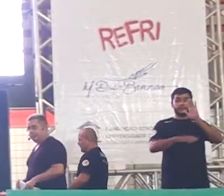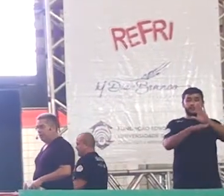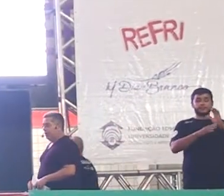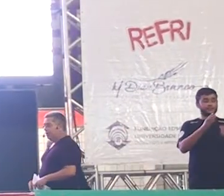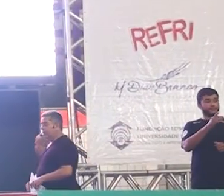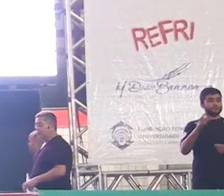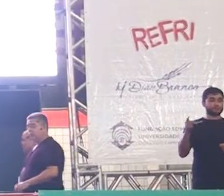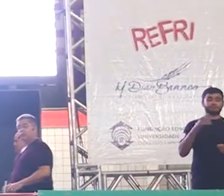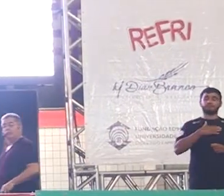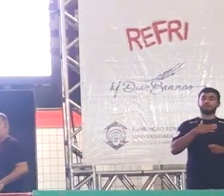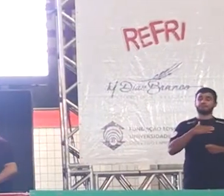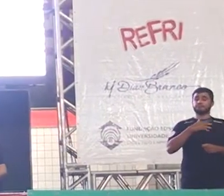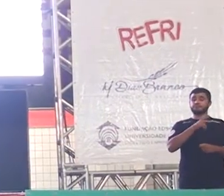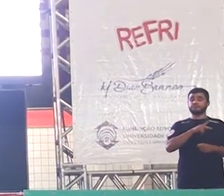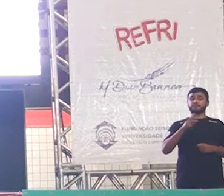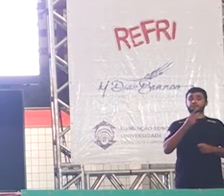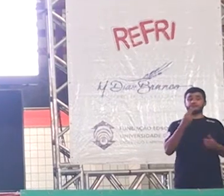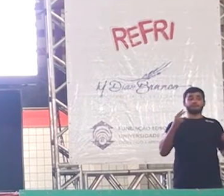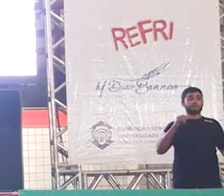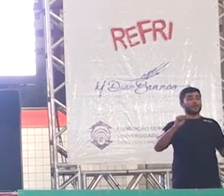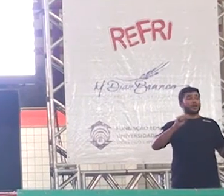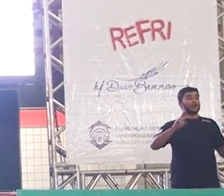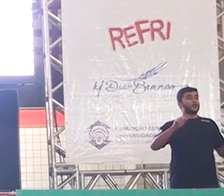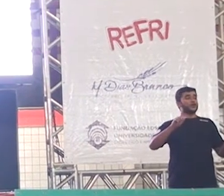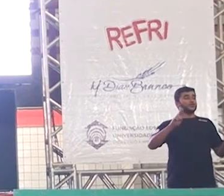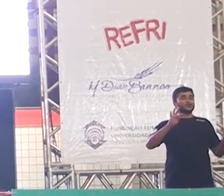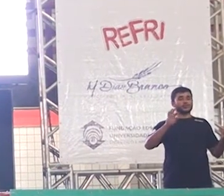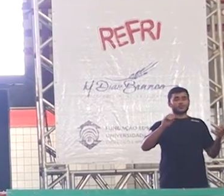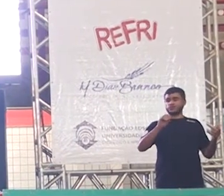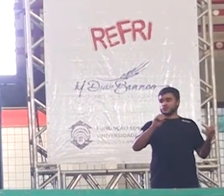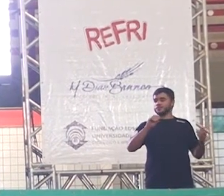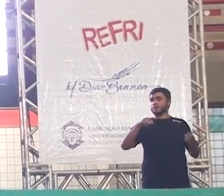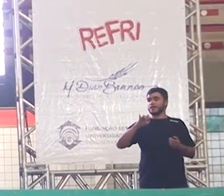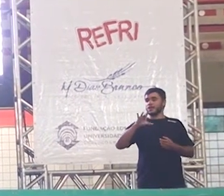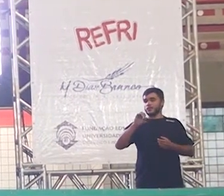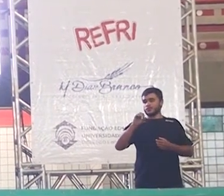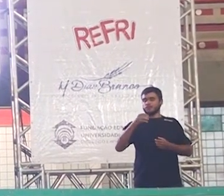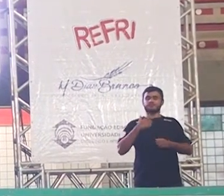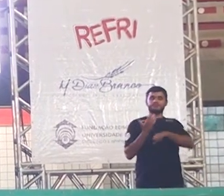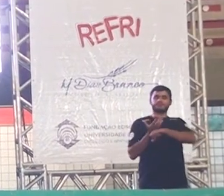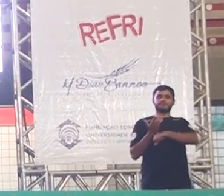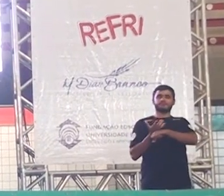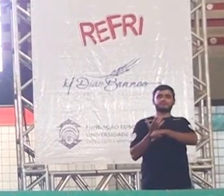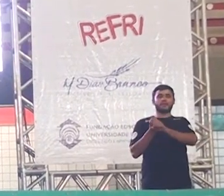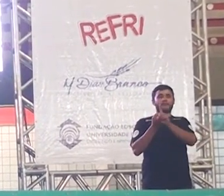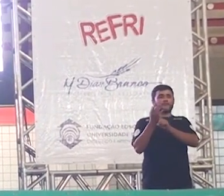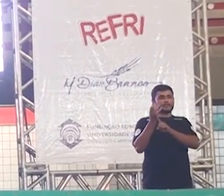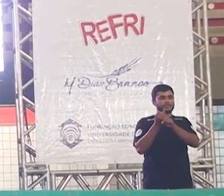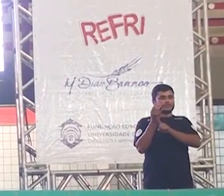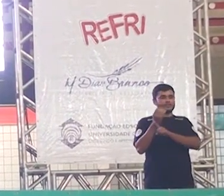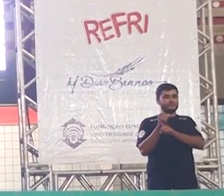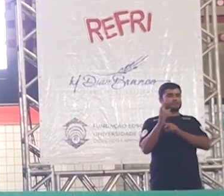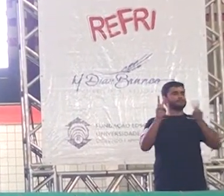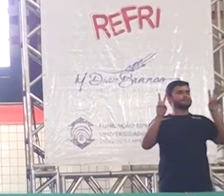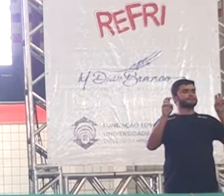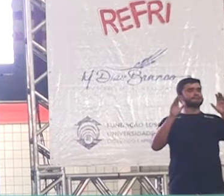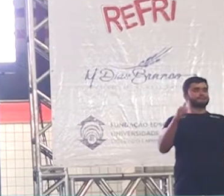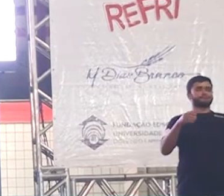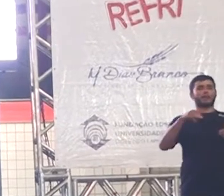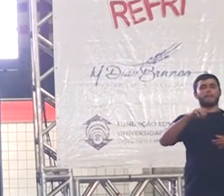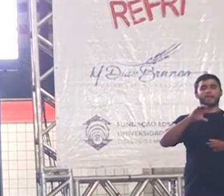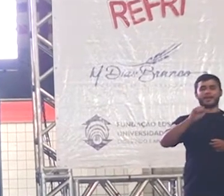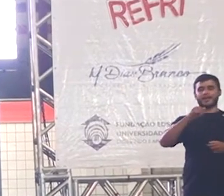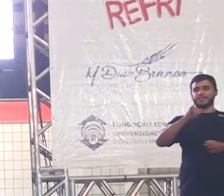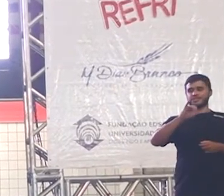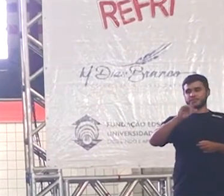física e nós vamos começar trabalhando com a parte de mecânica, basicamente a cinemática, que é um